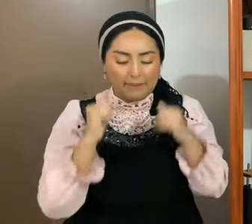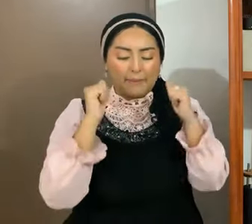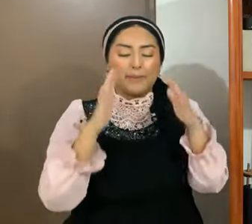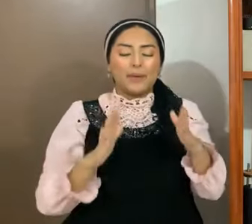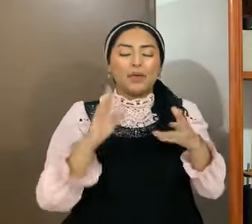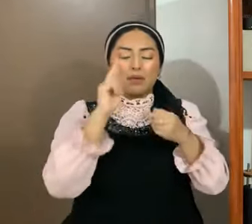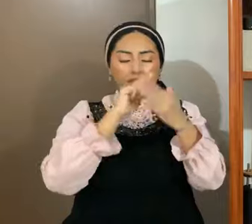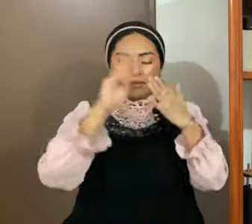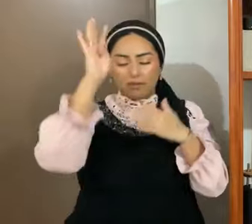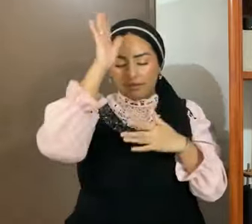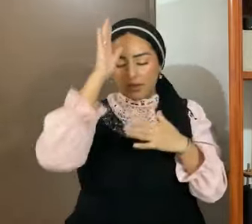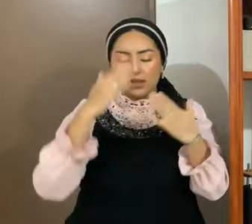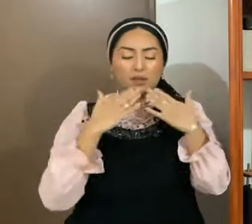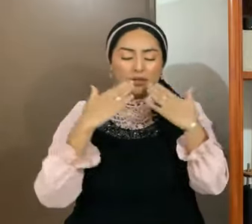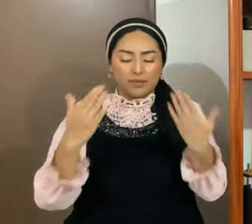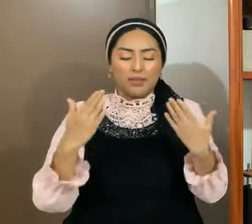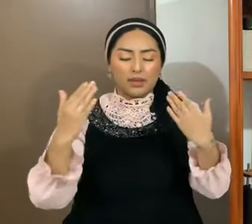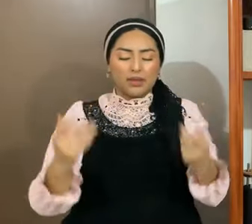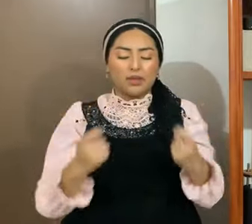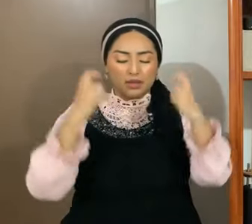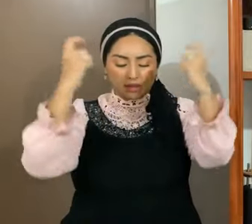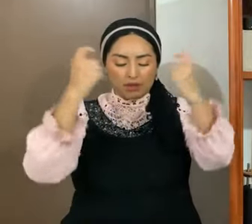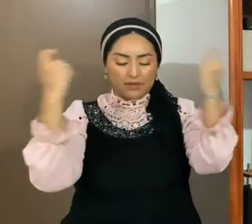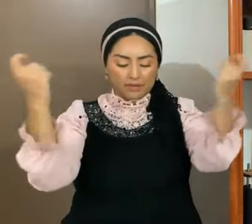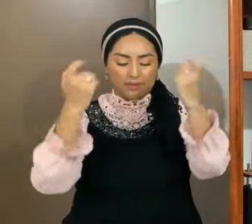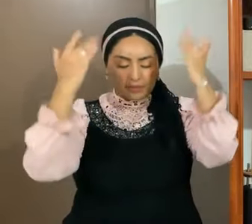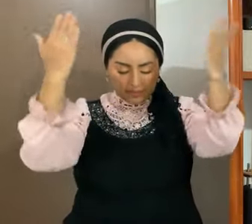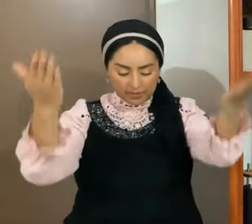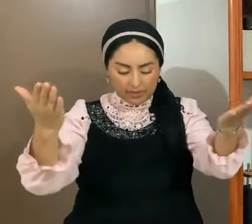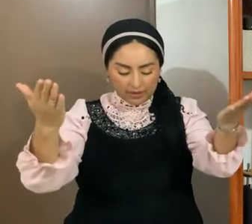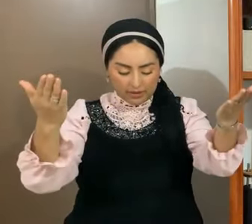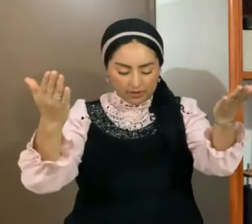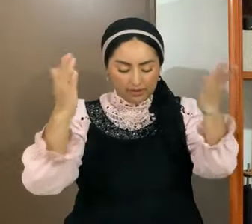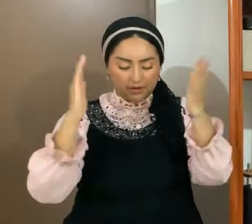damos gracias y recibe por favor esta exaltación que